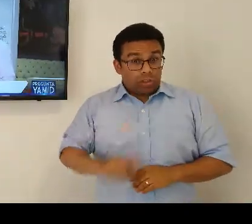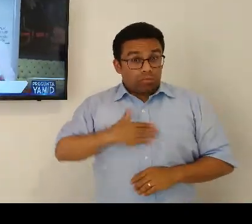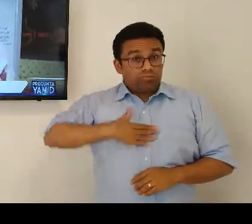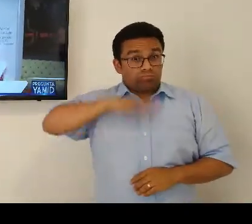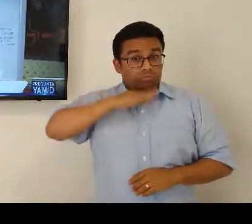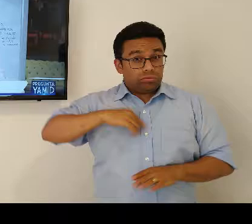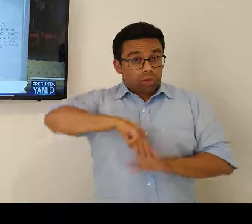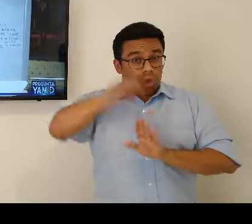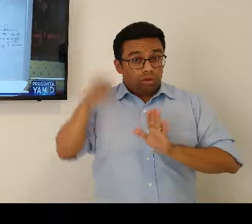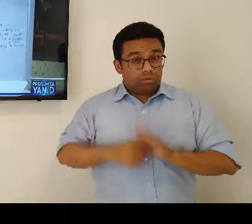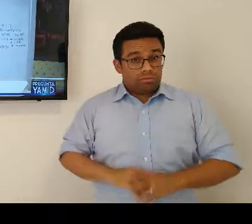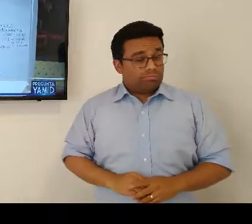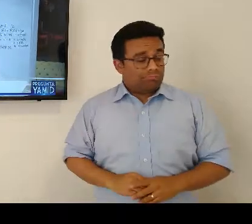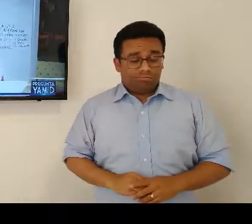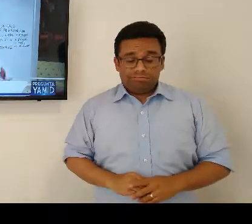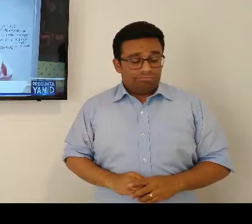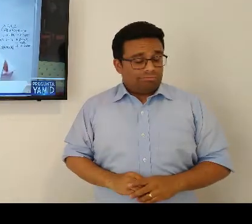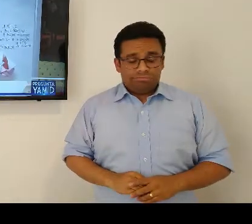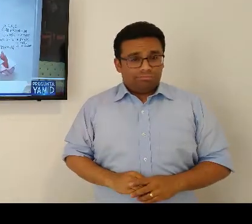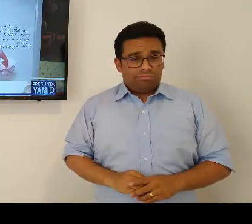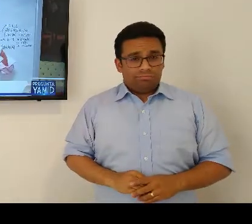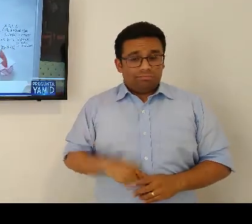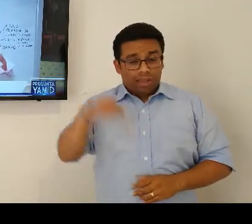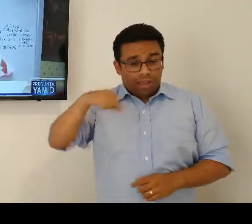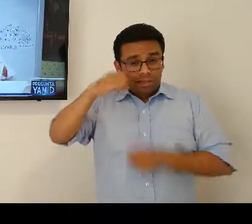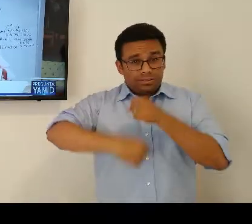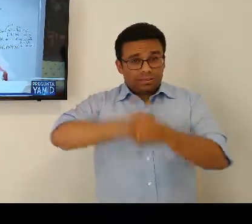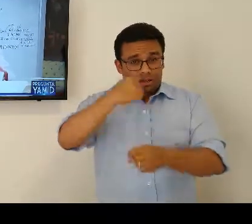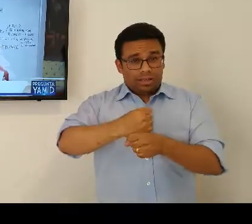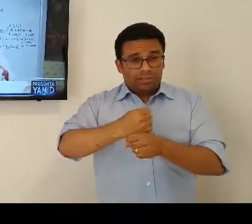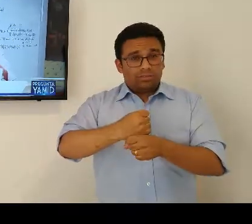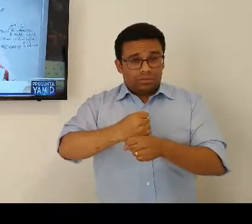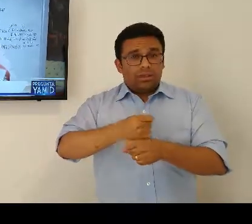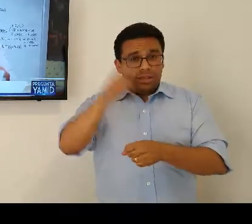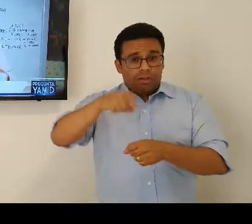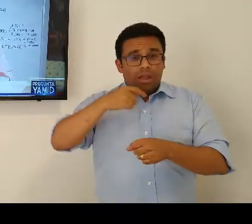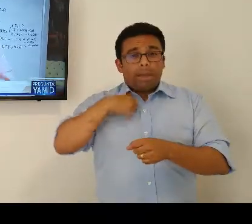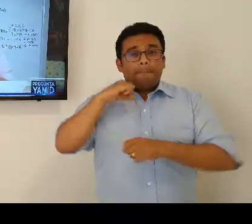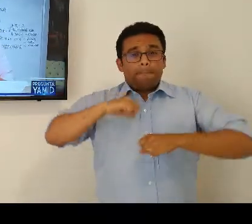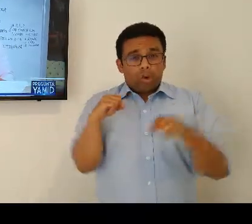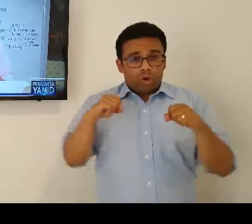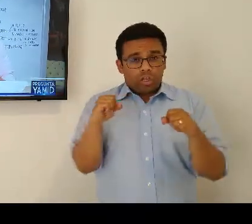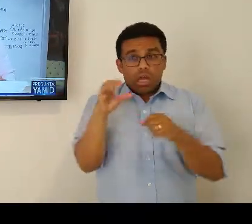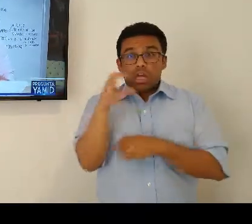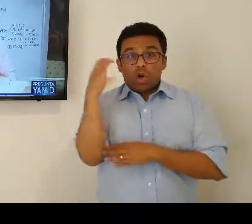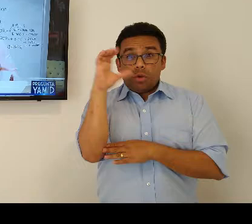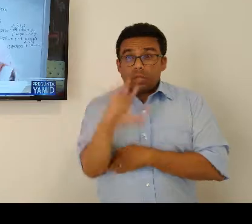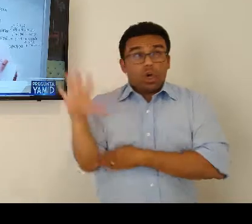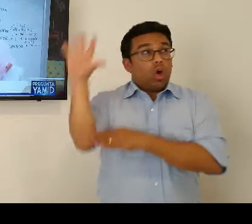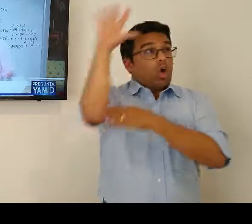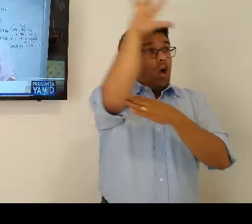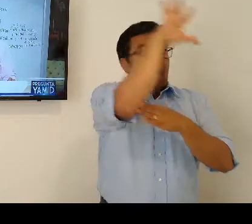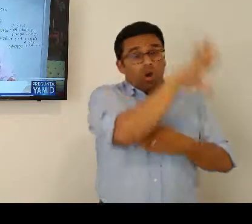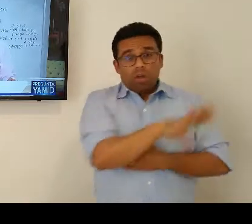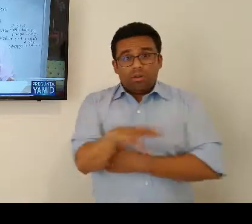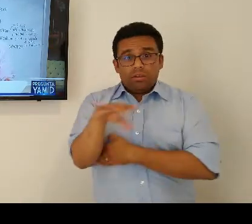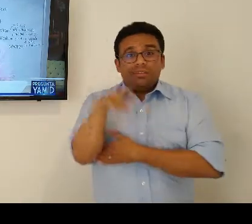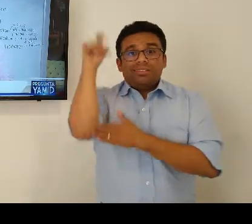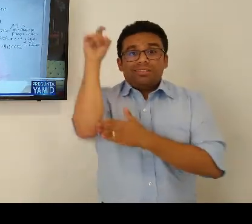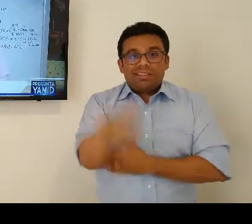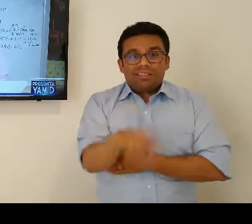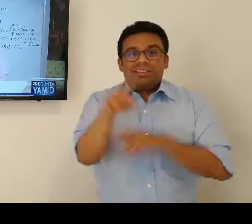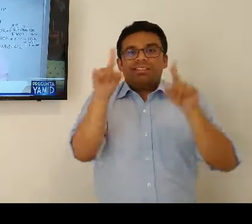Colombia, por lo menos durante 3 meses, va a tener que reducir su producción, distribución y